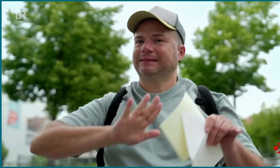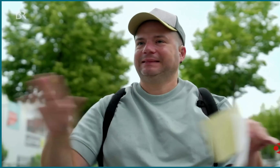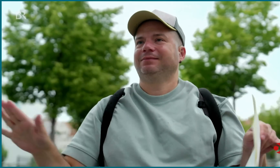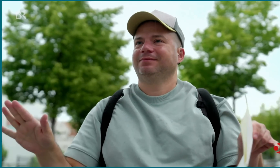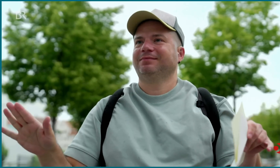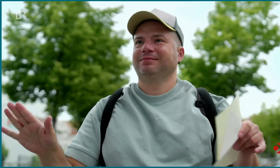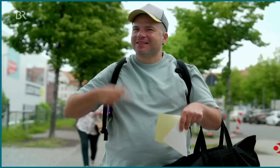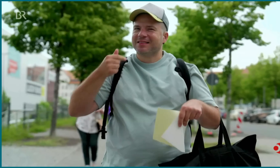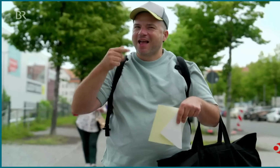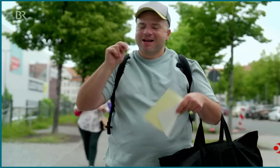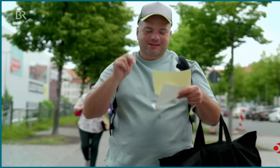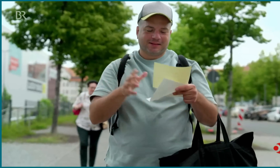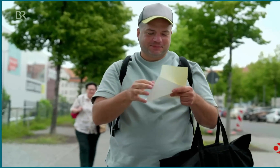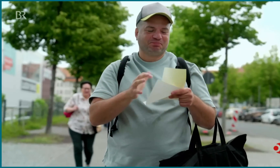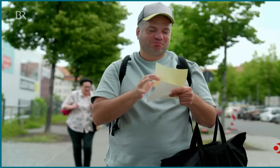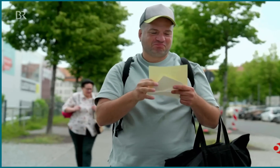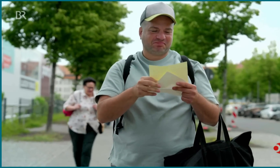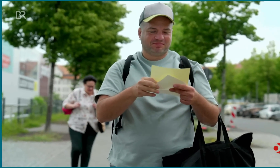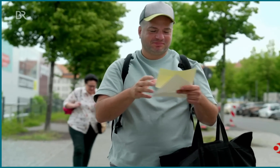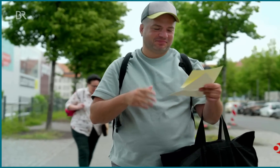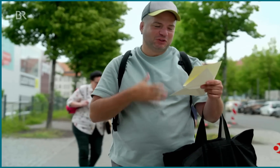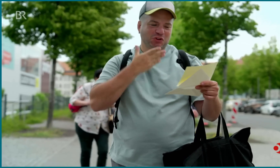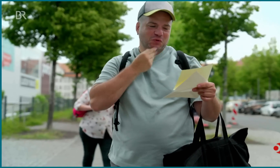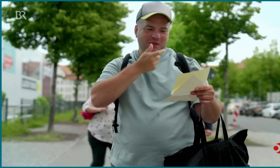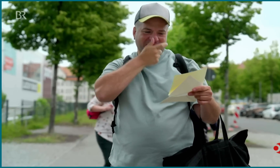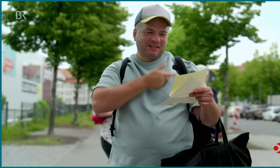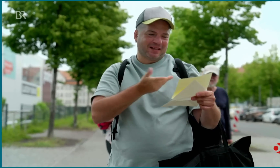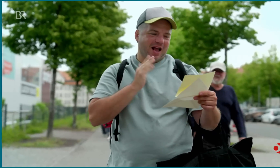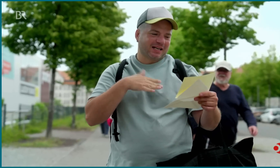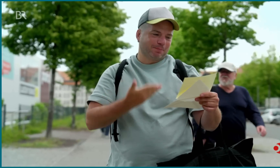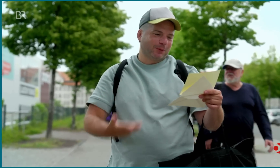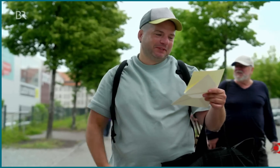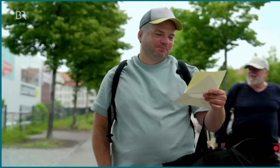Hilfe annehmen. Tan, ganz schön gemeint, diese Aufgabe.